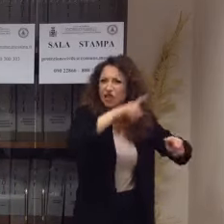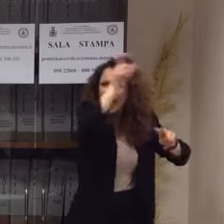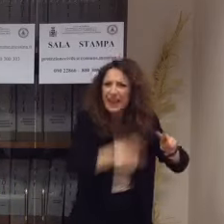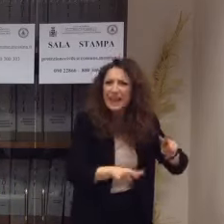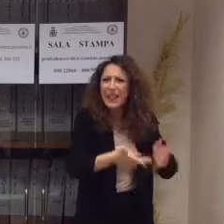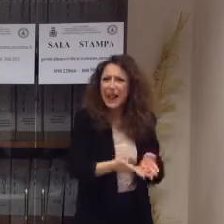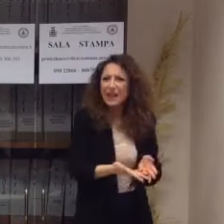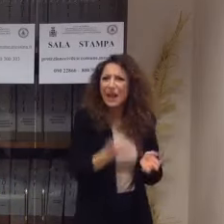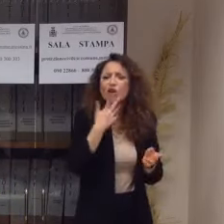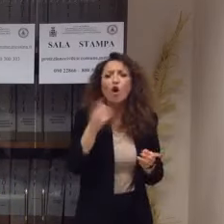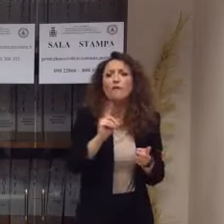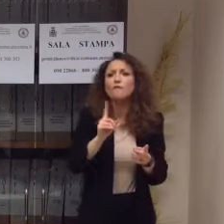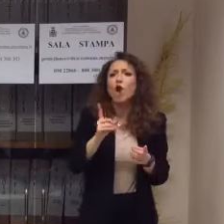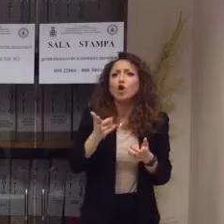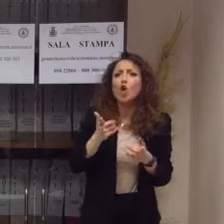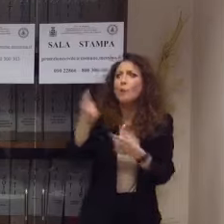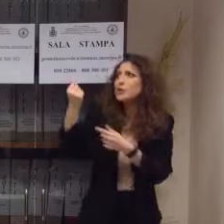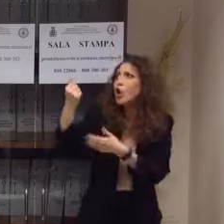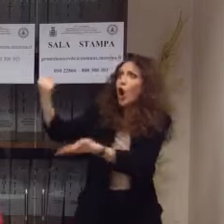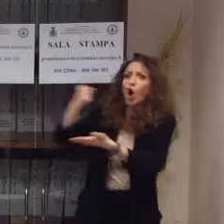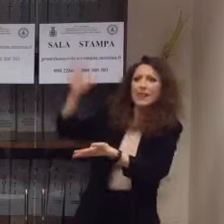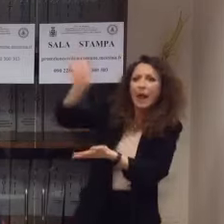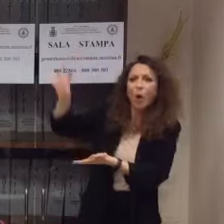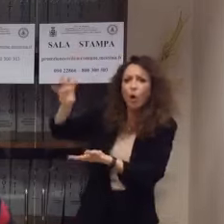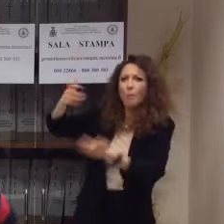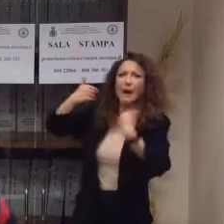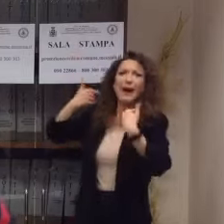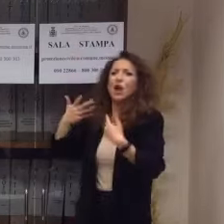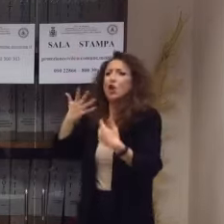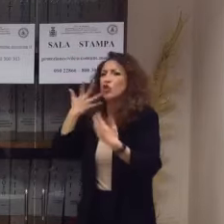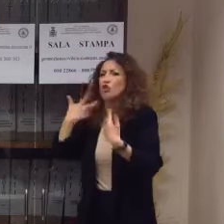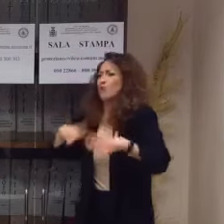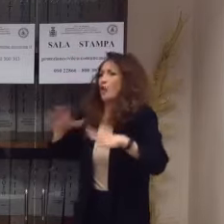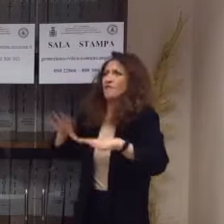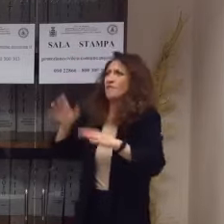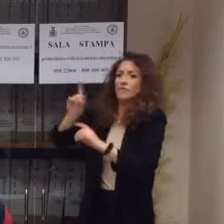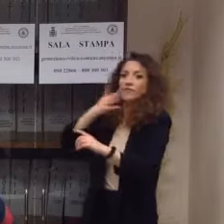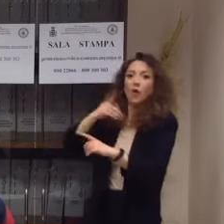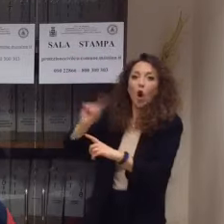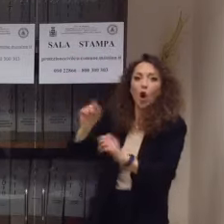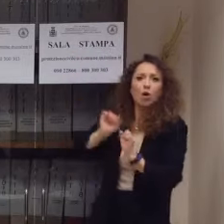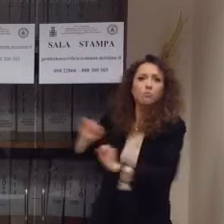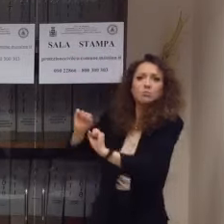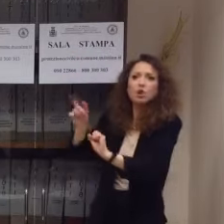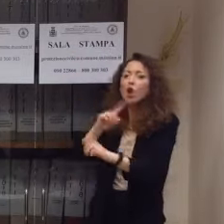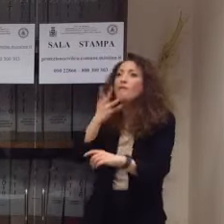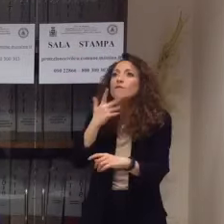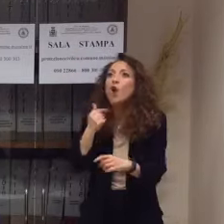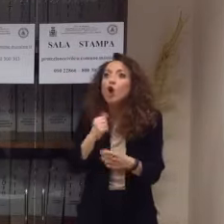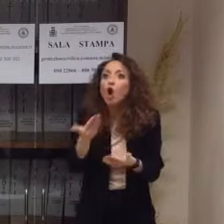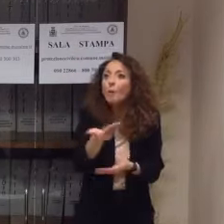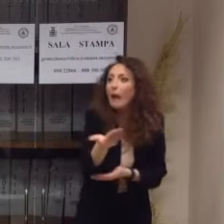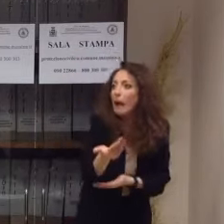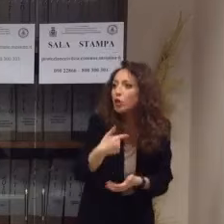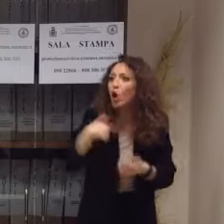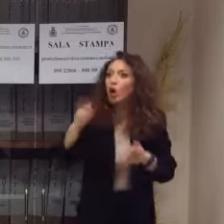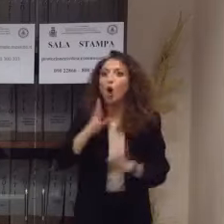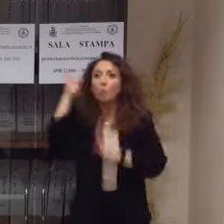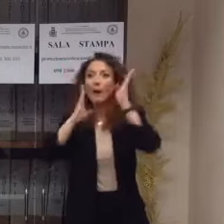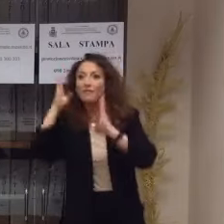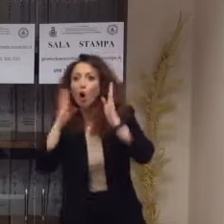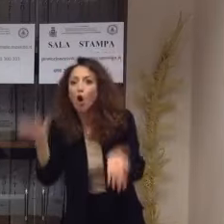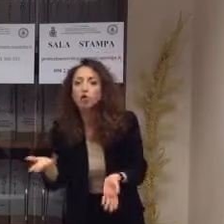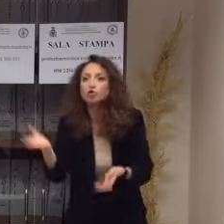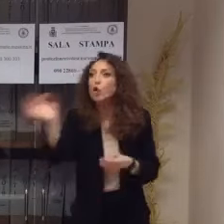non voglio soldi dall'Europa, io non voglio essere trattato da cattone o da mafioso, da